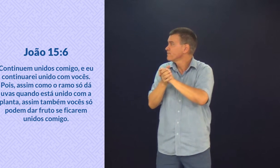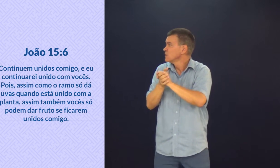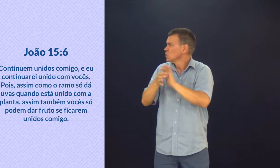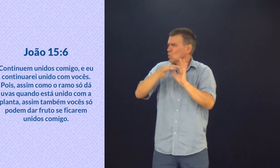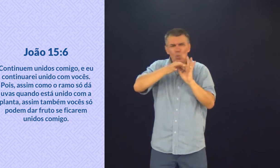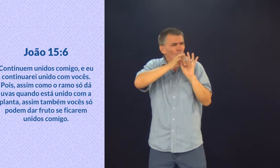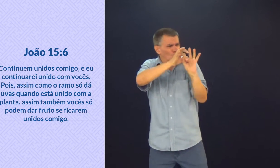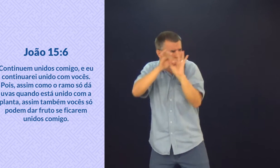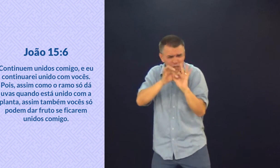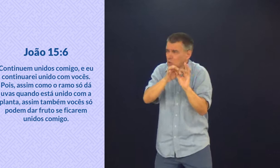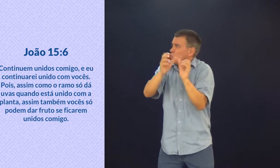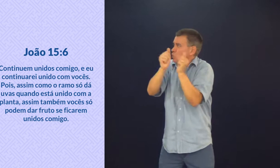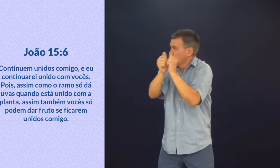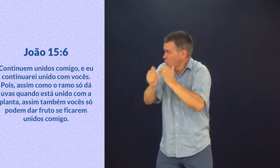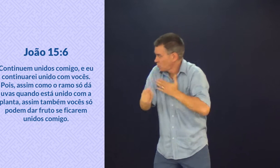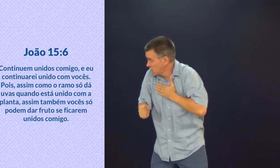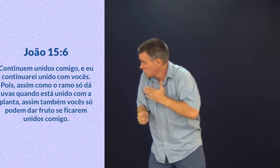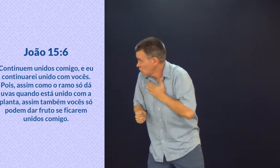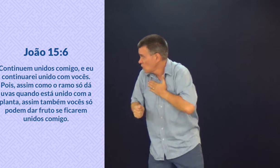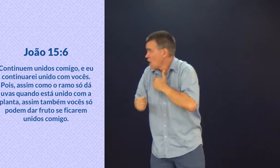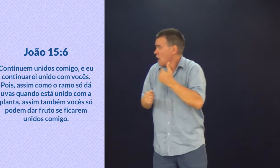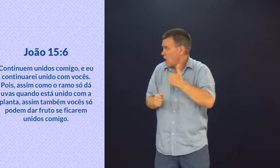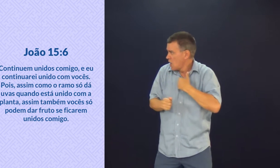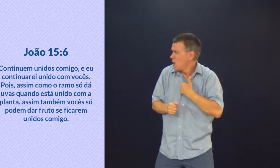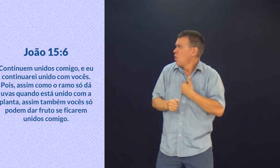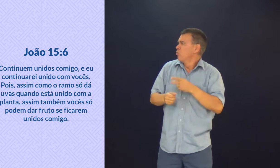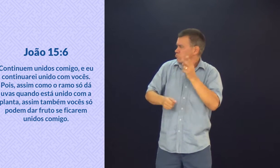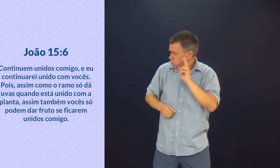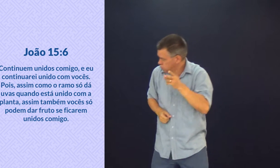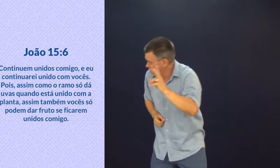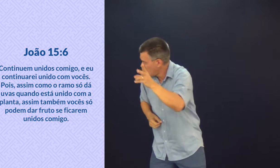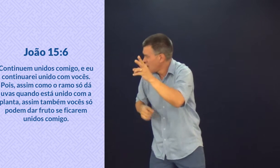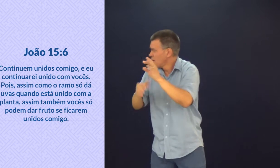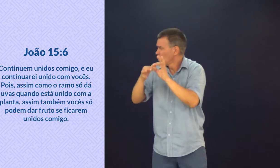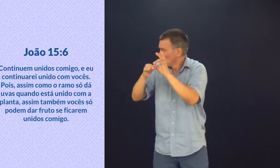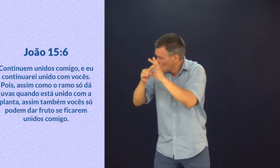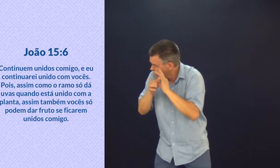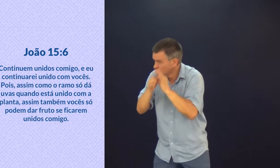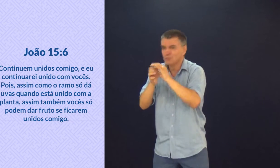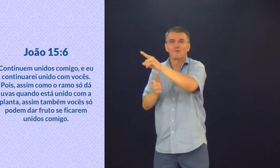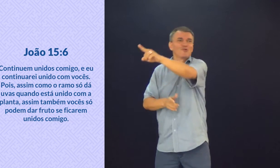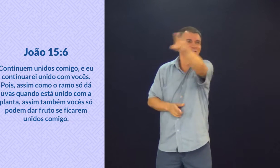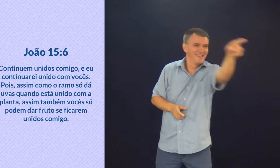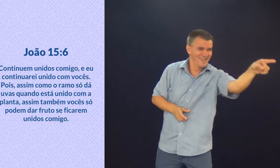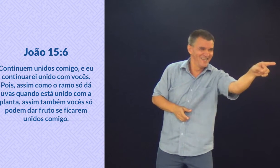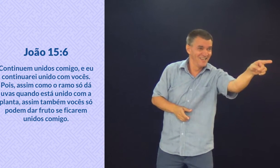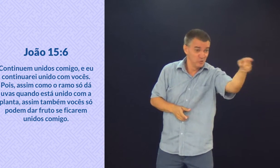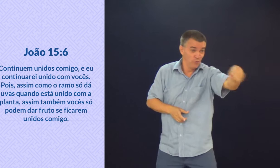continuem unidos comigo e eu continuarei unido com vocês